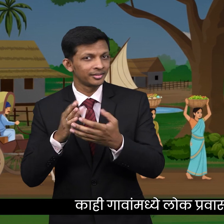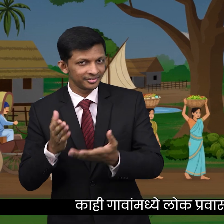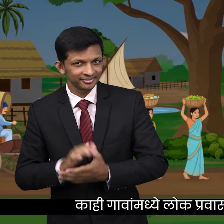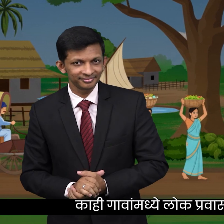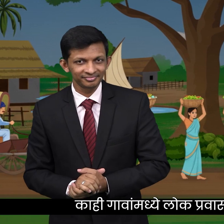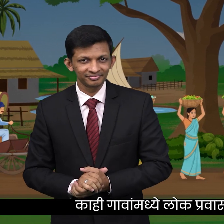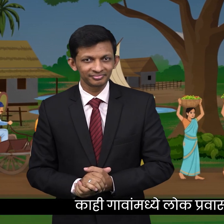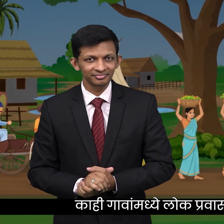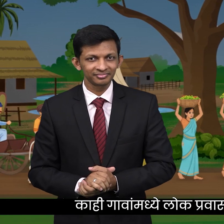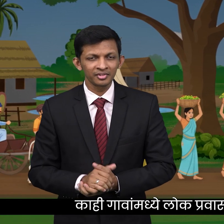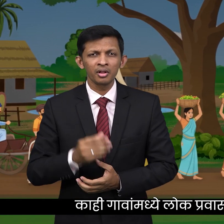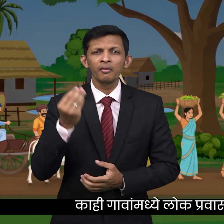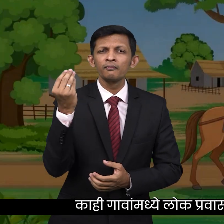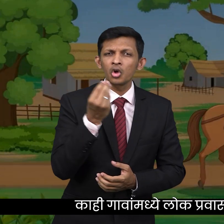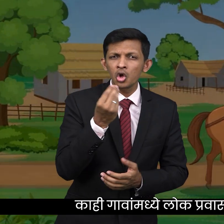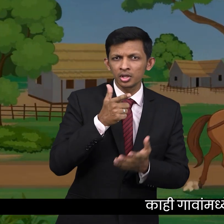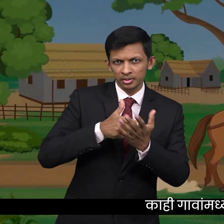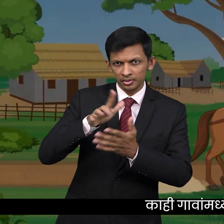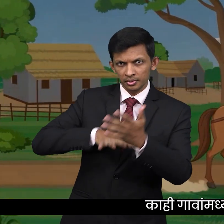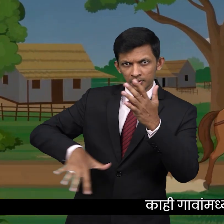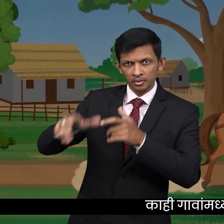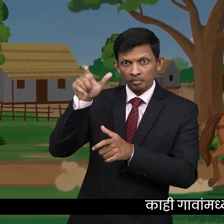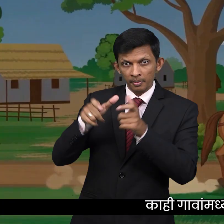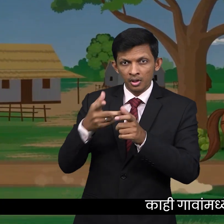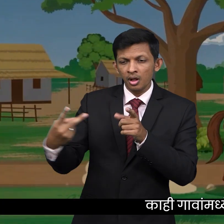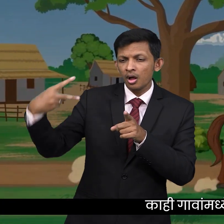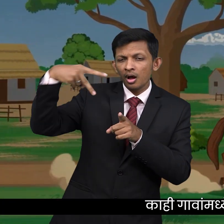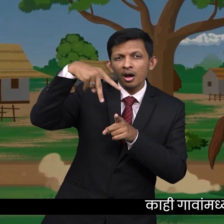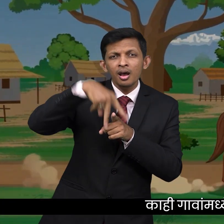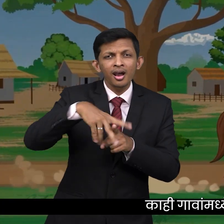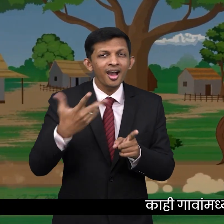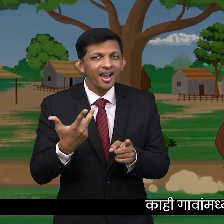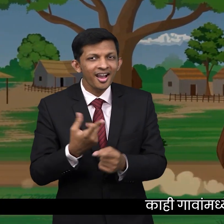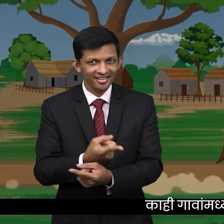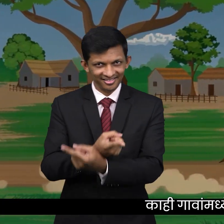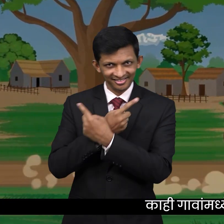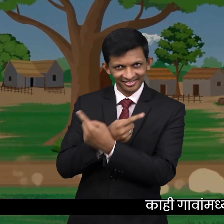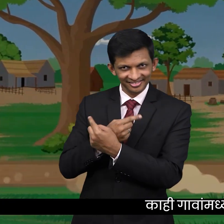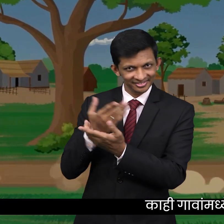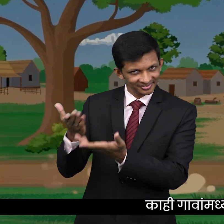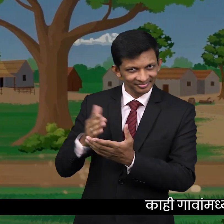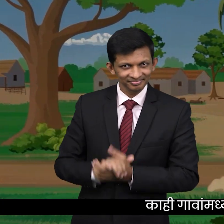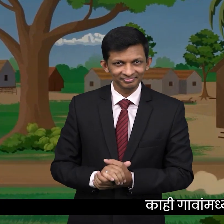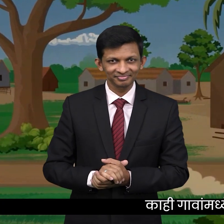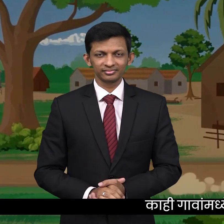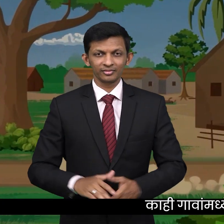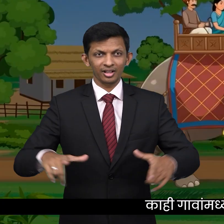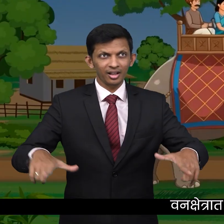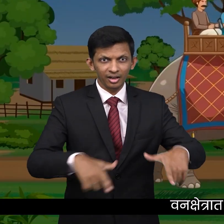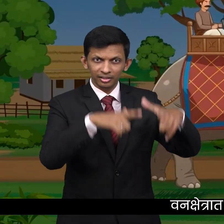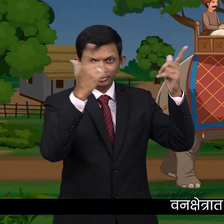आणि होड्या वापरतात. काही गावांमध्ये लोक घोड्यावर स्वार